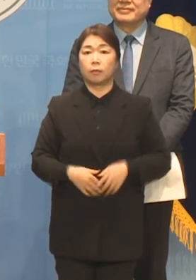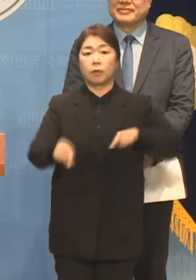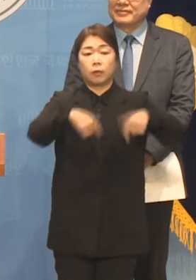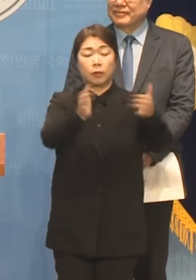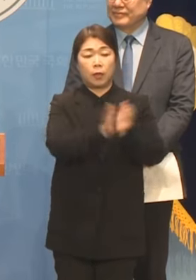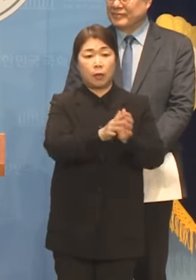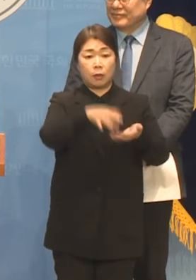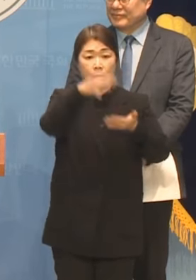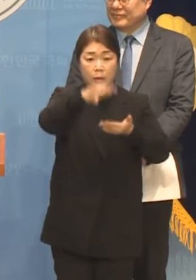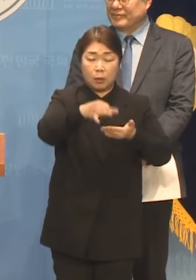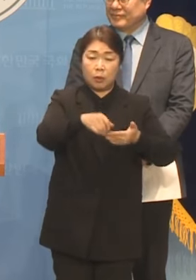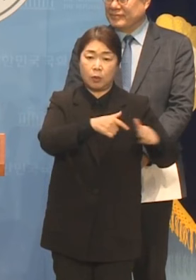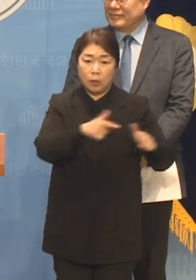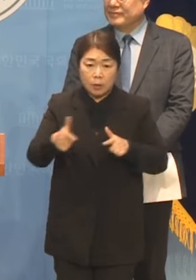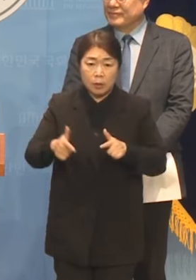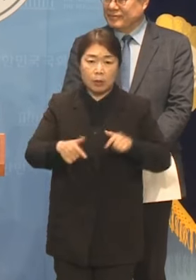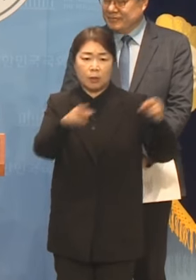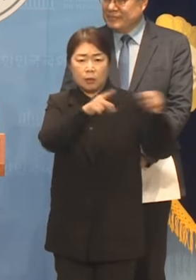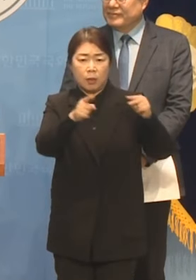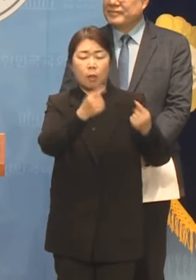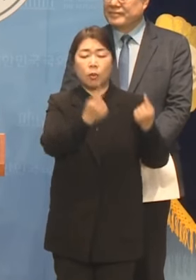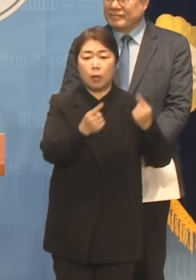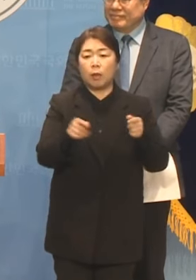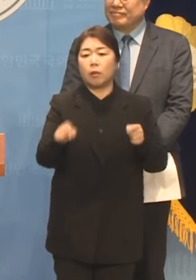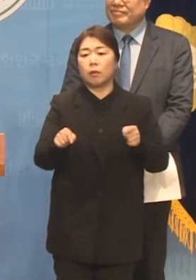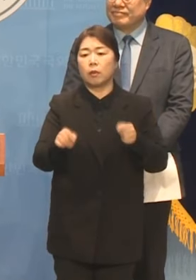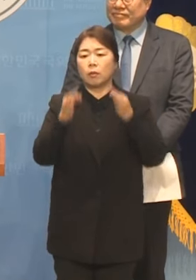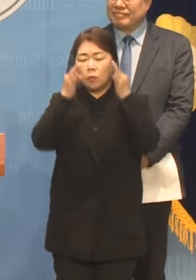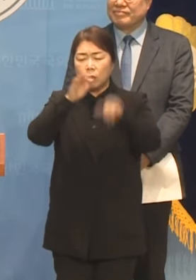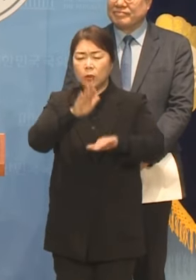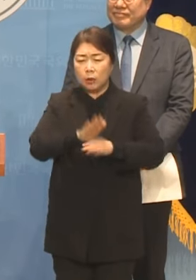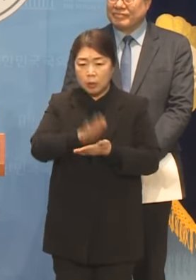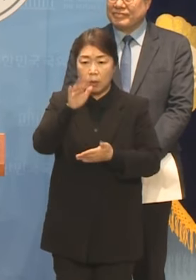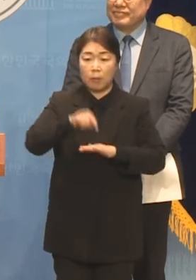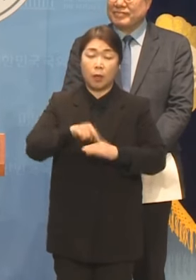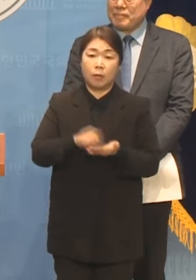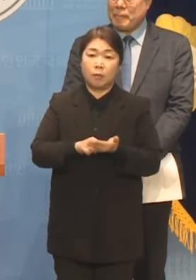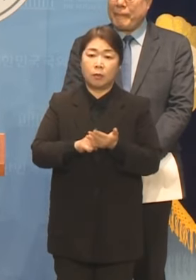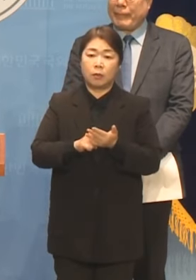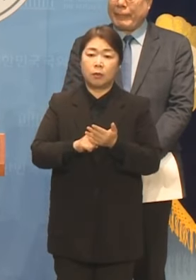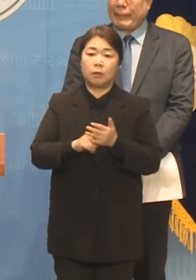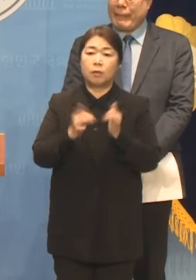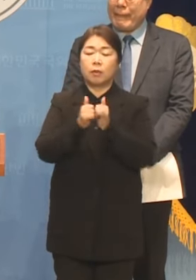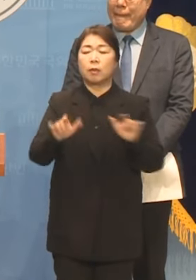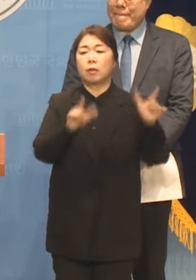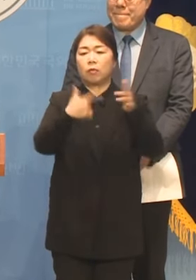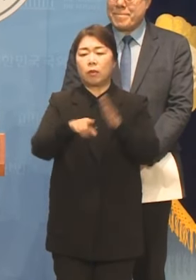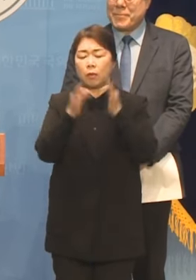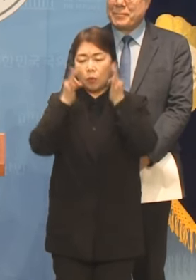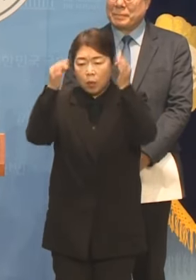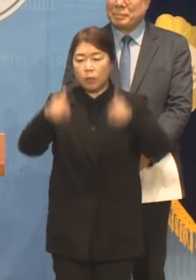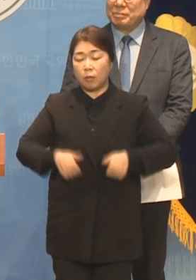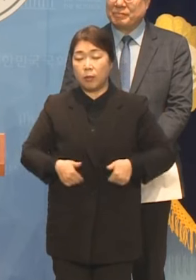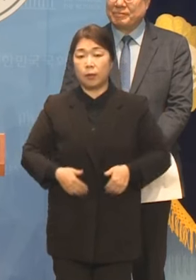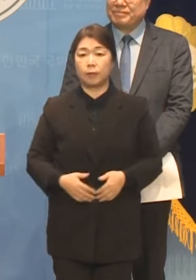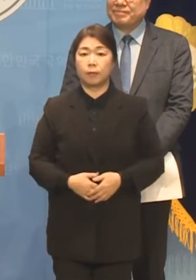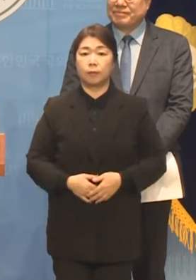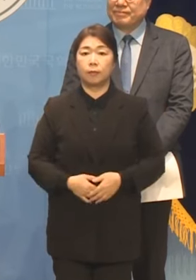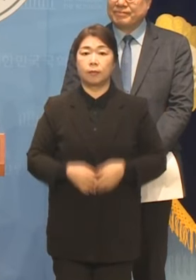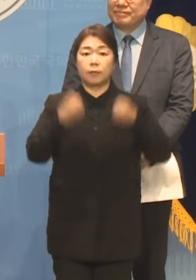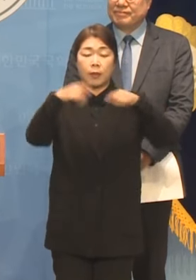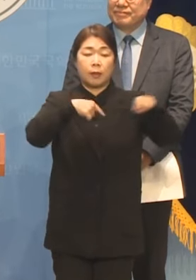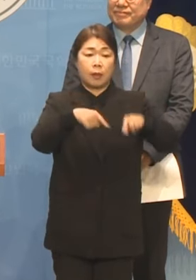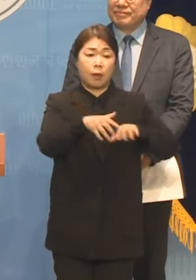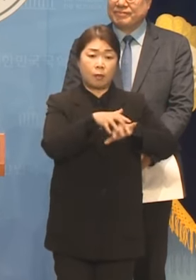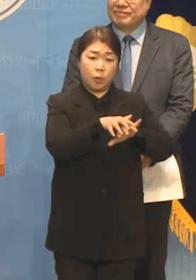정치적 자도 정쟁보다 그곳에 써야 합니다 신당을 포함한 유력한 여당이 서로